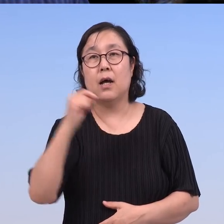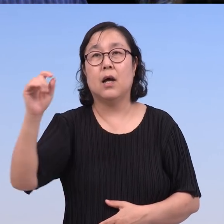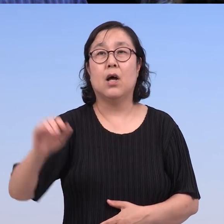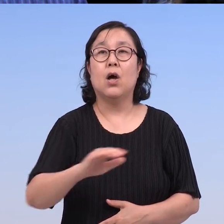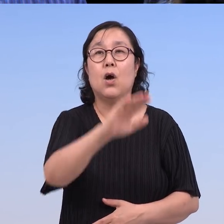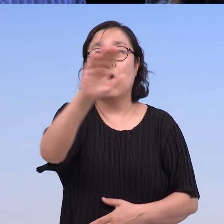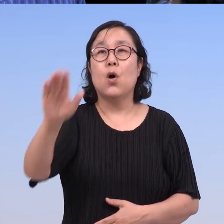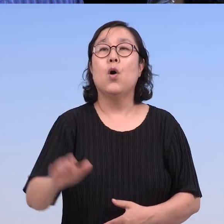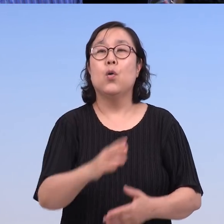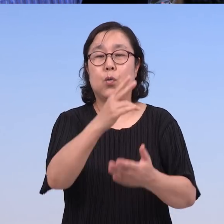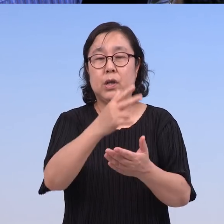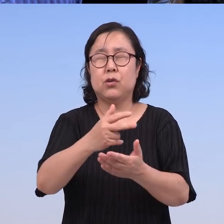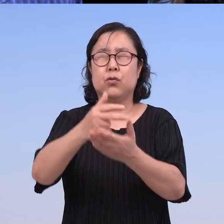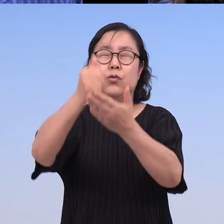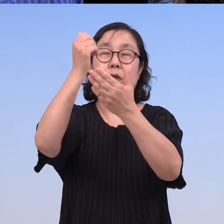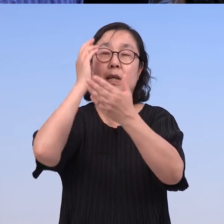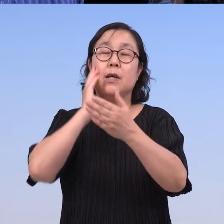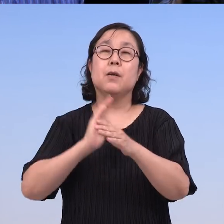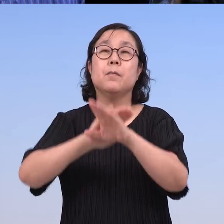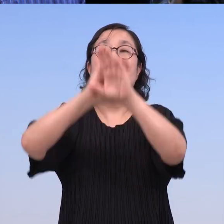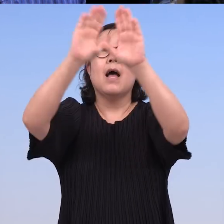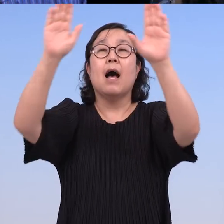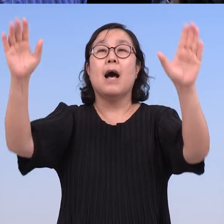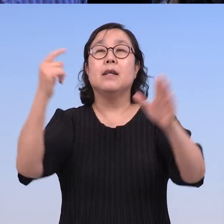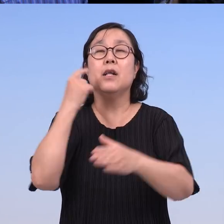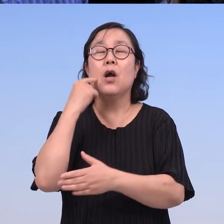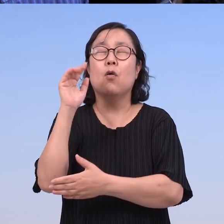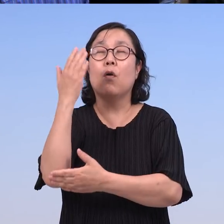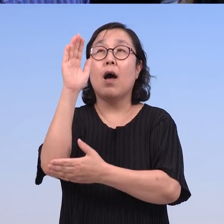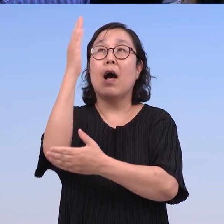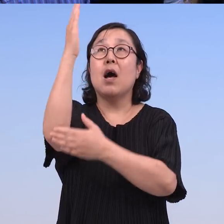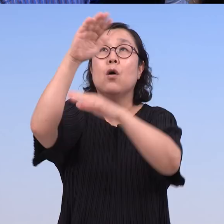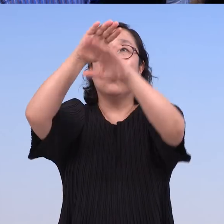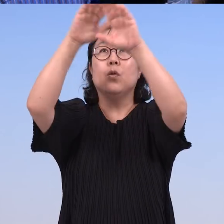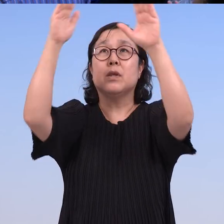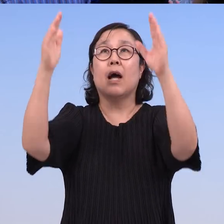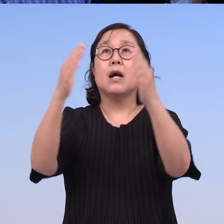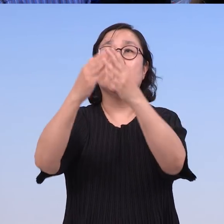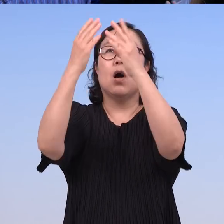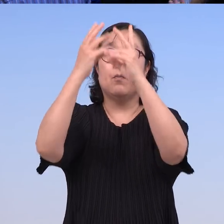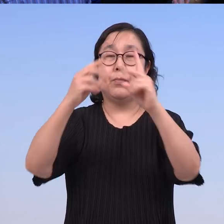우리 주님 하늘 영광 온 땅 덮을 때